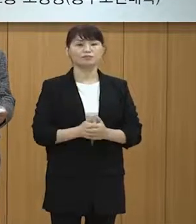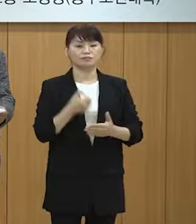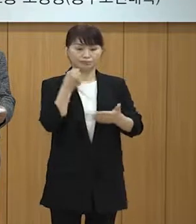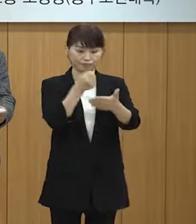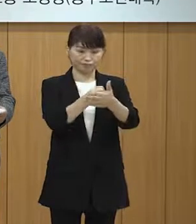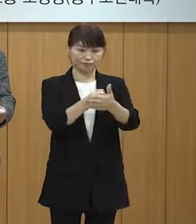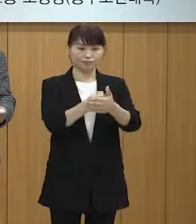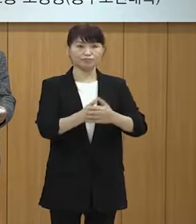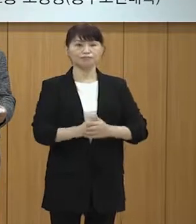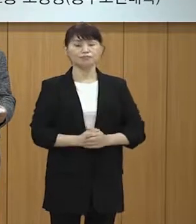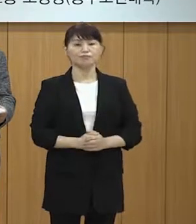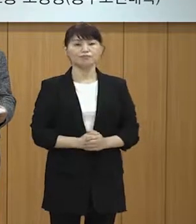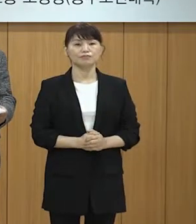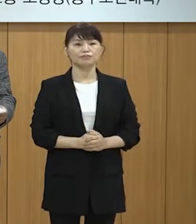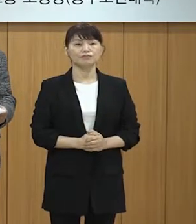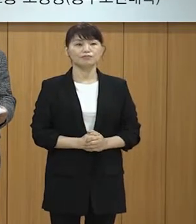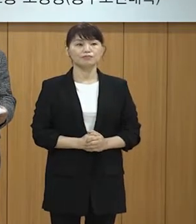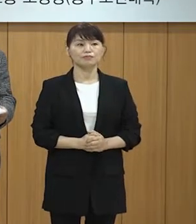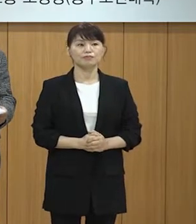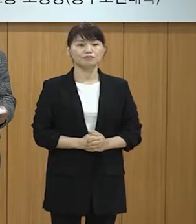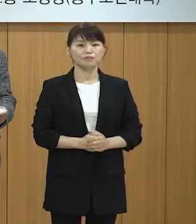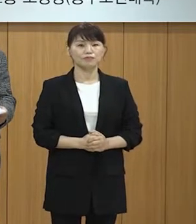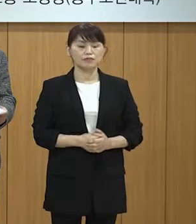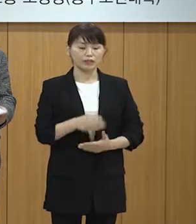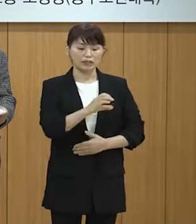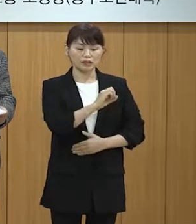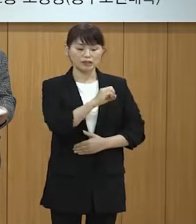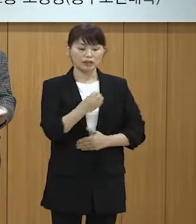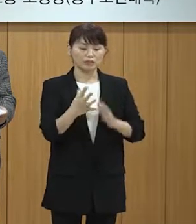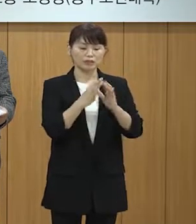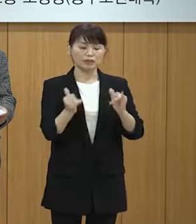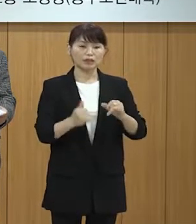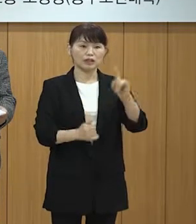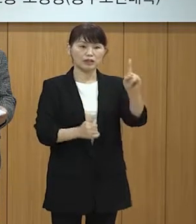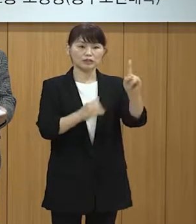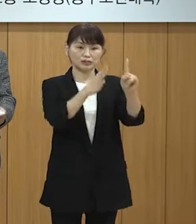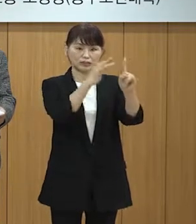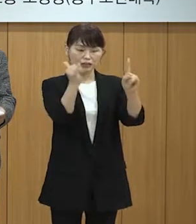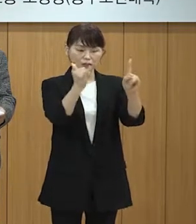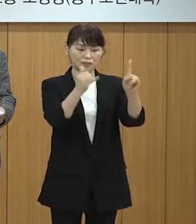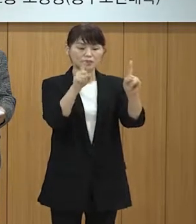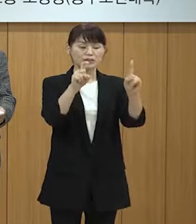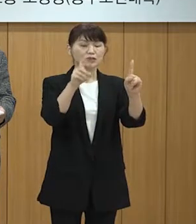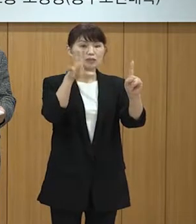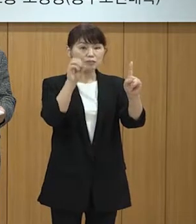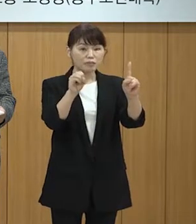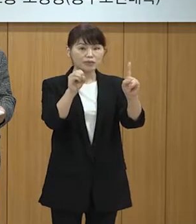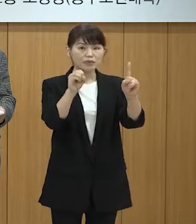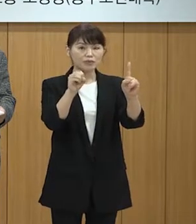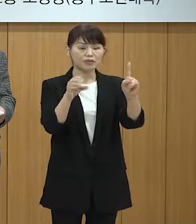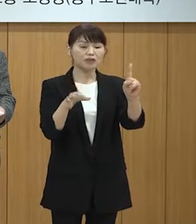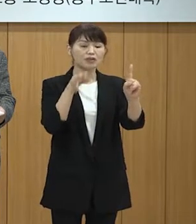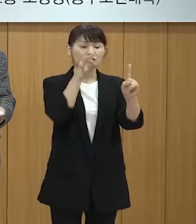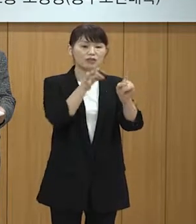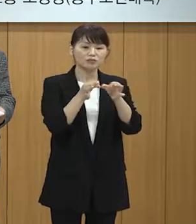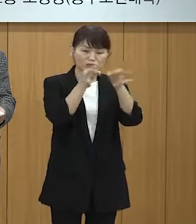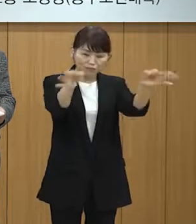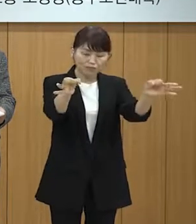반영하였습니다. 이는 모든 양평 군민 1인당 10만 원의 재난지원금을